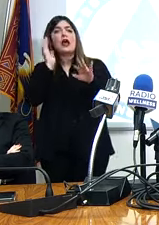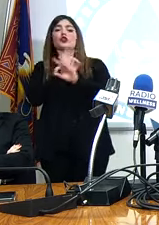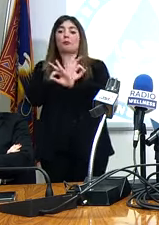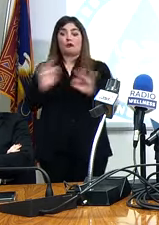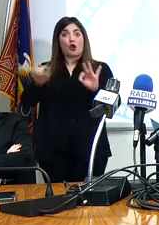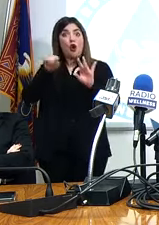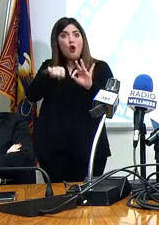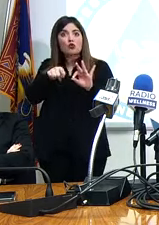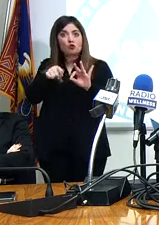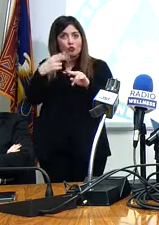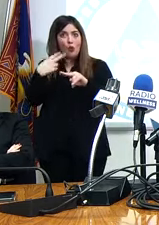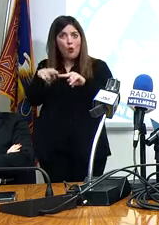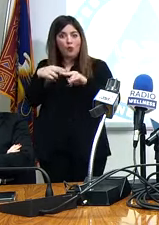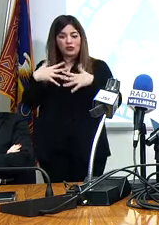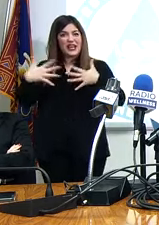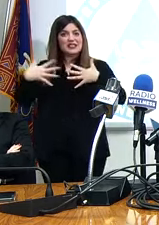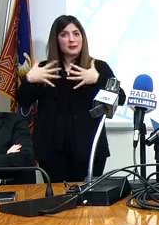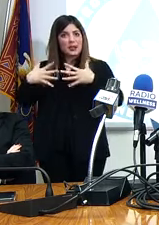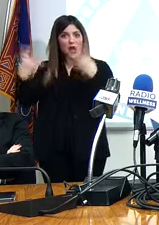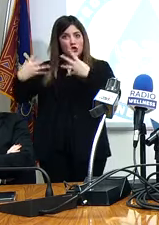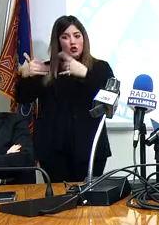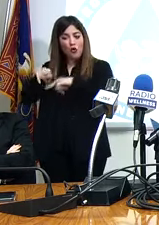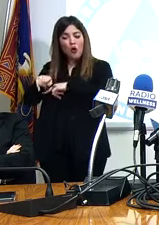ce ne sono un centinaio. E